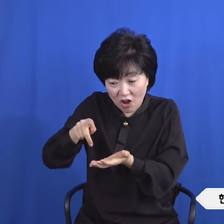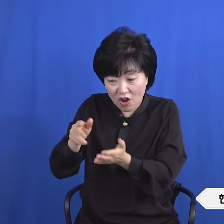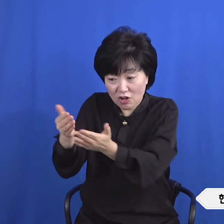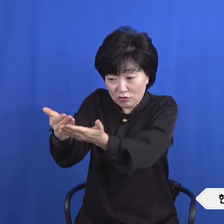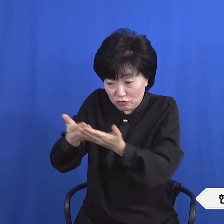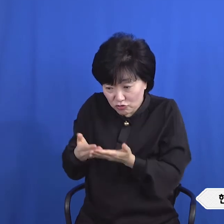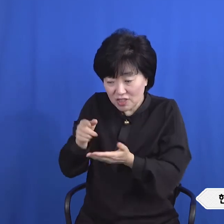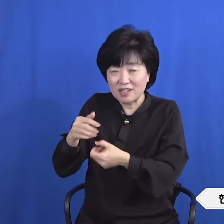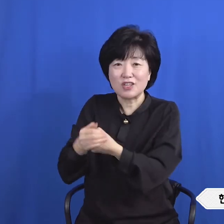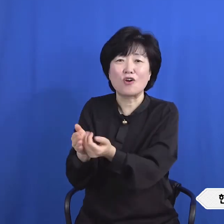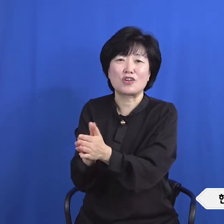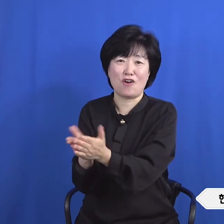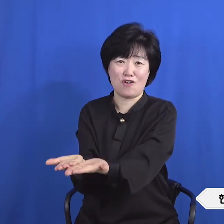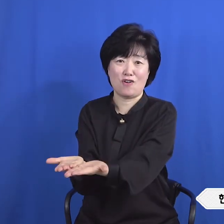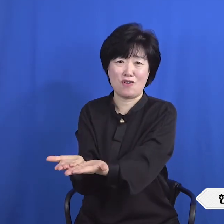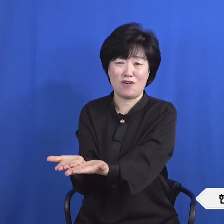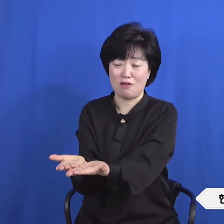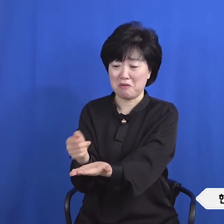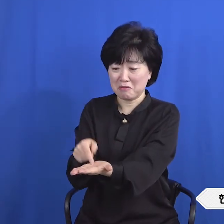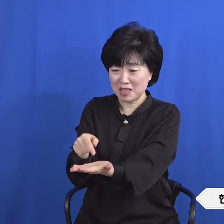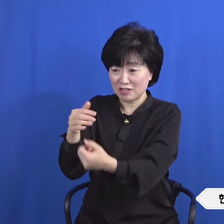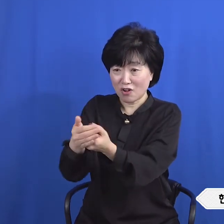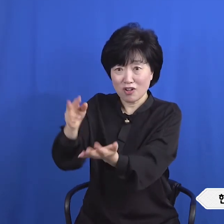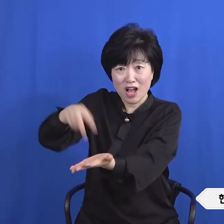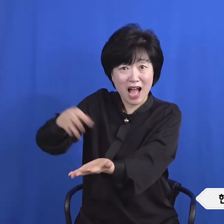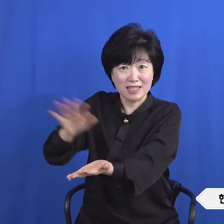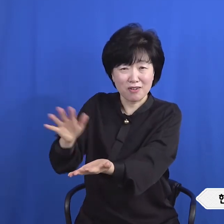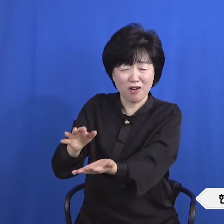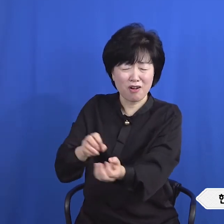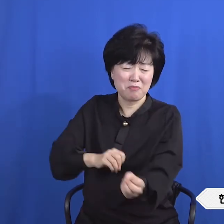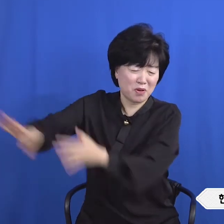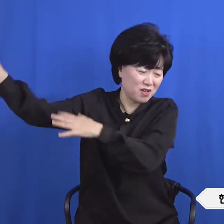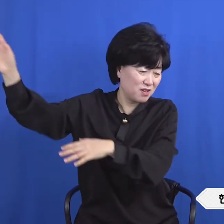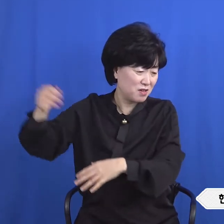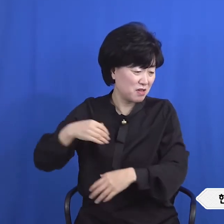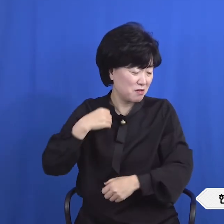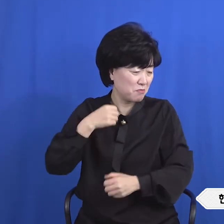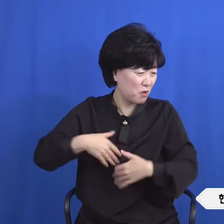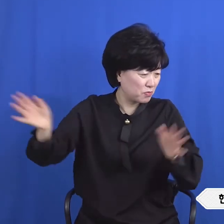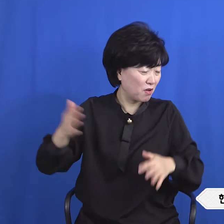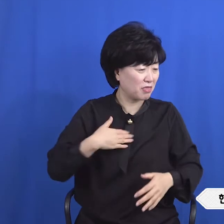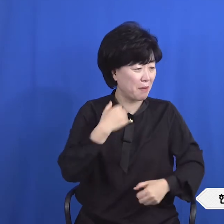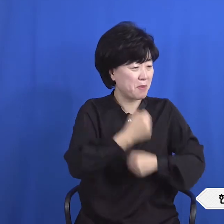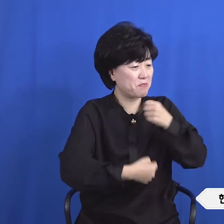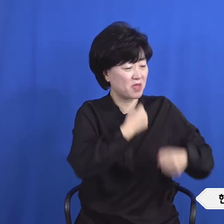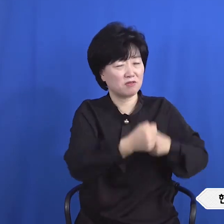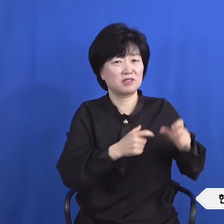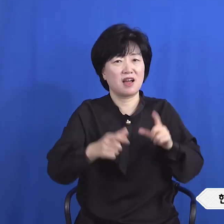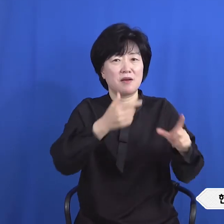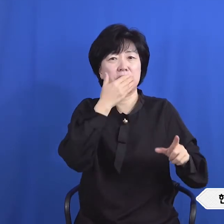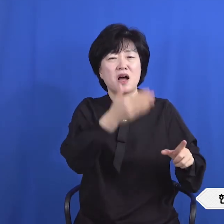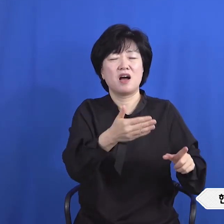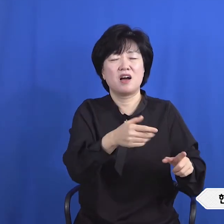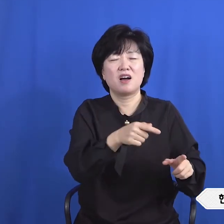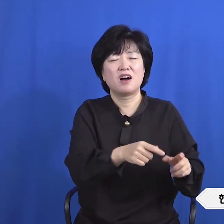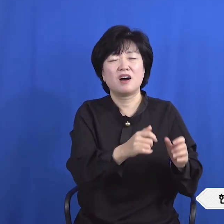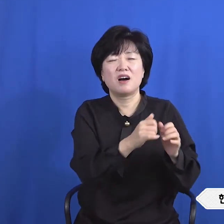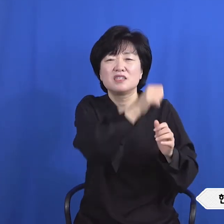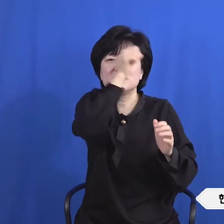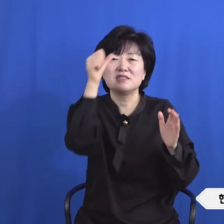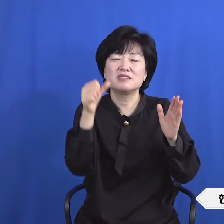하나님도 고의적으로 거부해버리고 자율이고 뭐고 하면서 그 하나님 떠나서 살면 그 인생이 어떻게